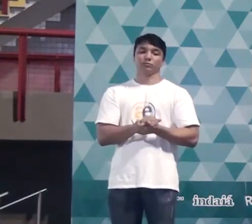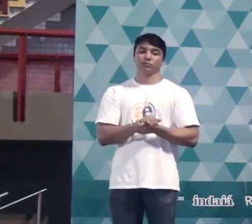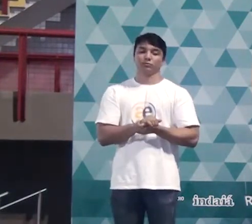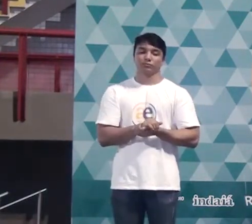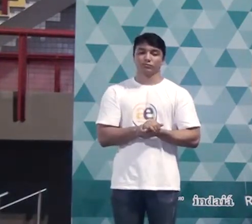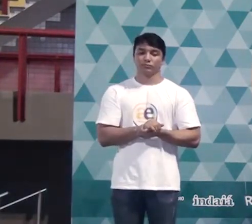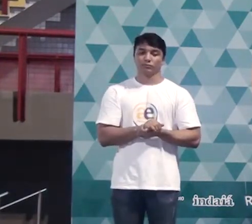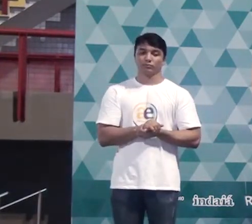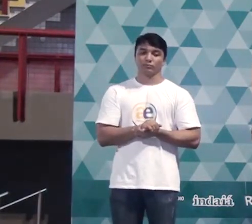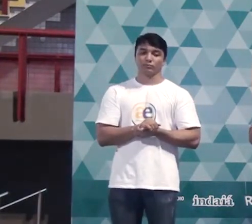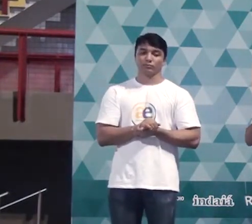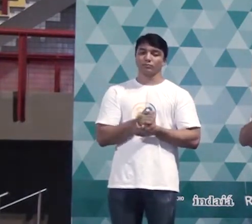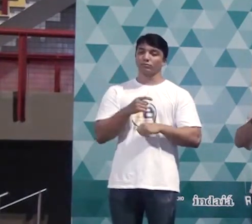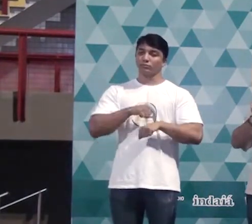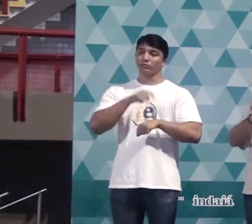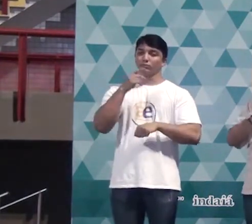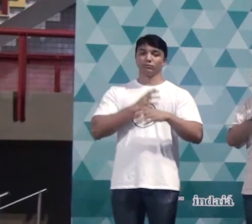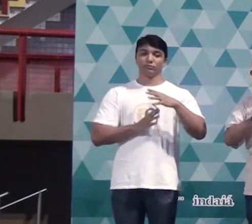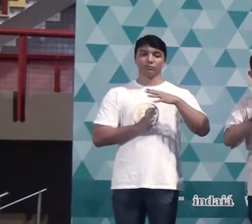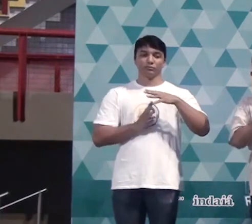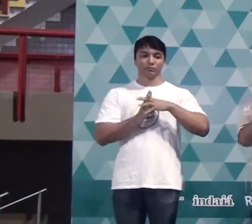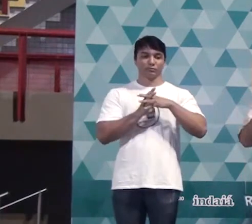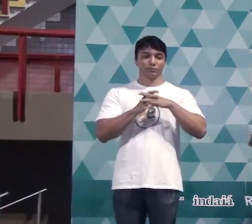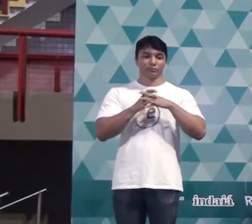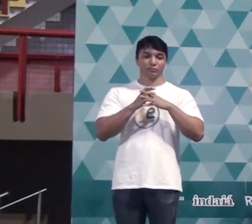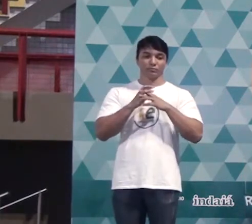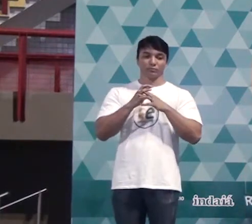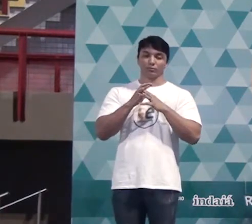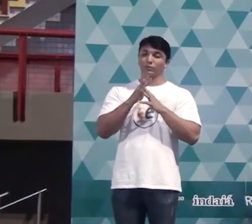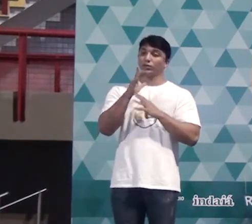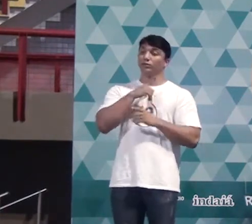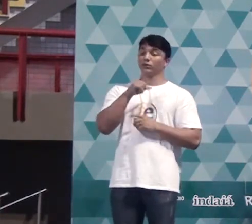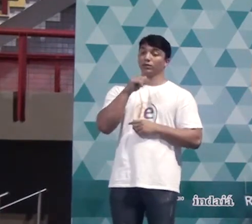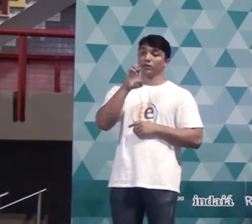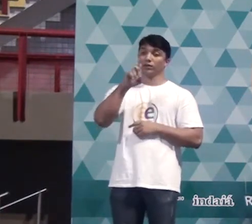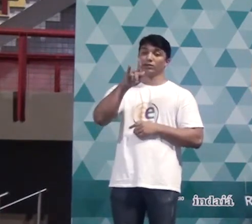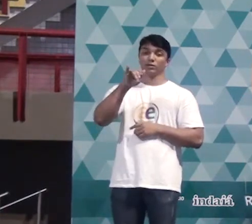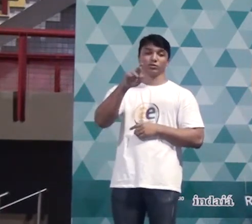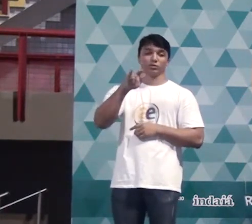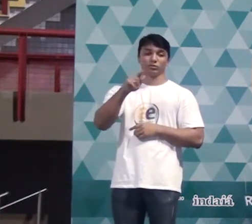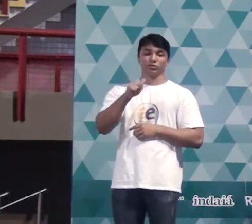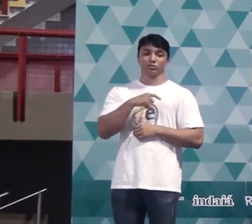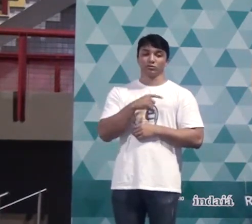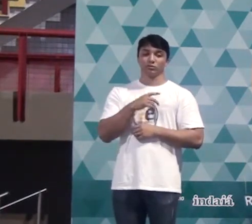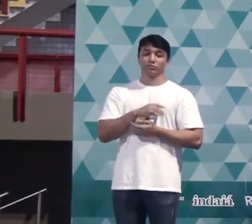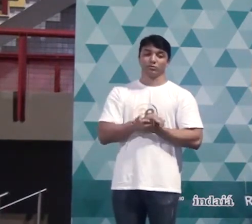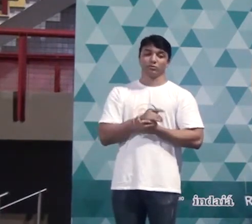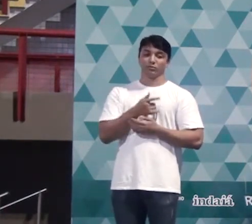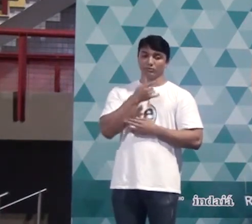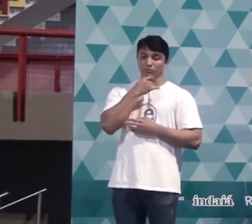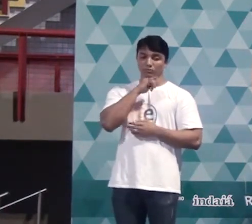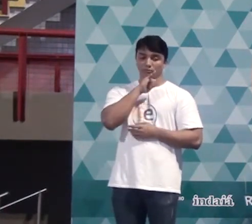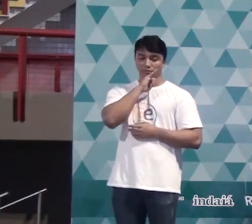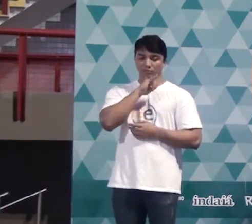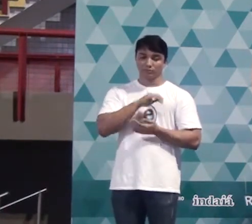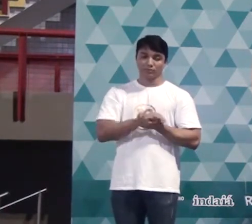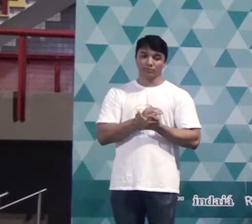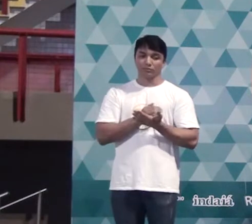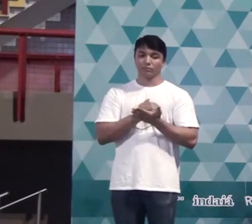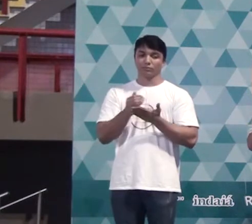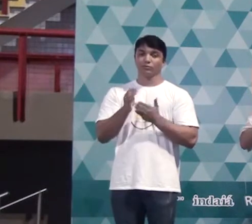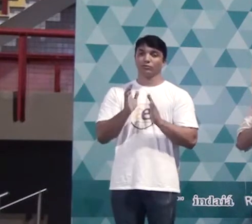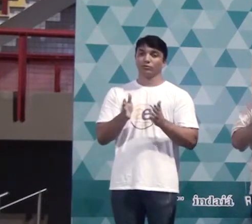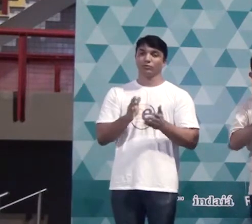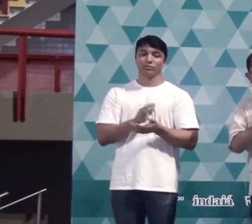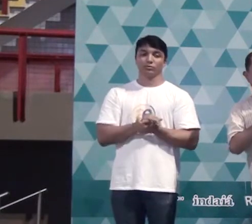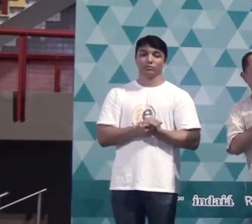texto. O tempo está mugindo. Aqui tinha a Elis Regina cantando como nossos pais. Ela já está até começando